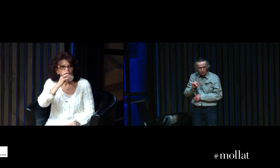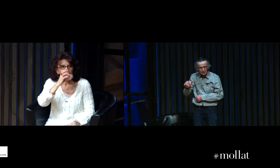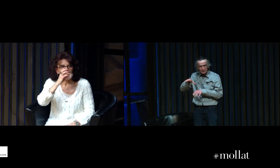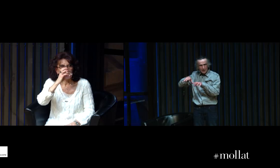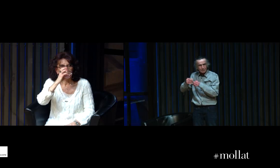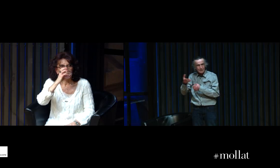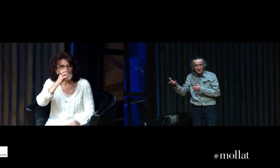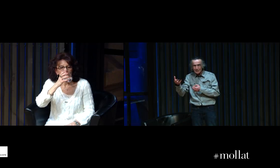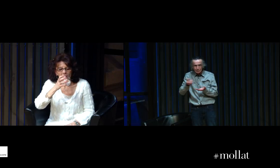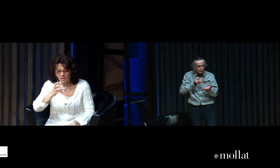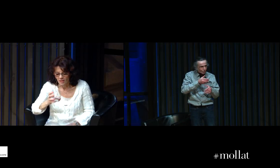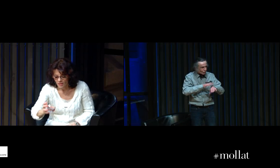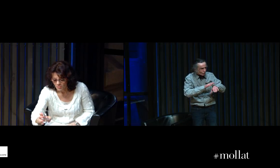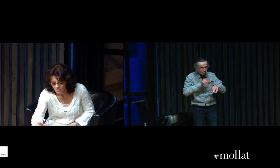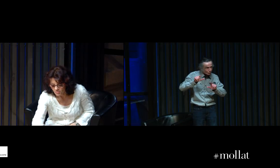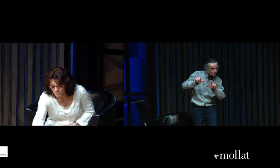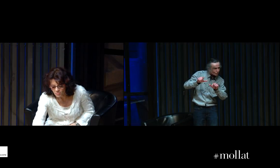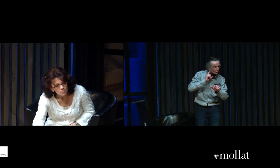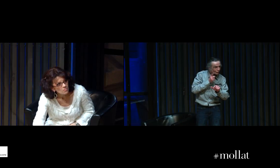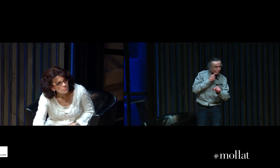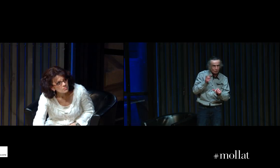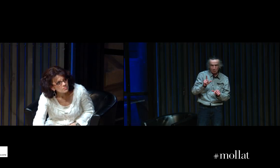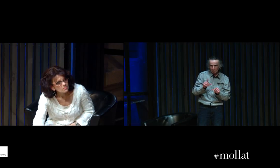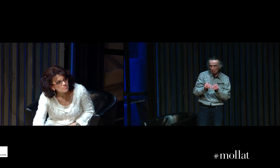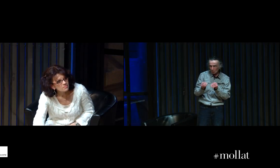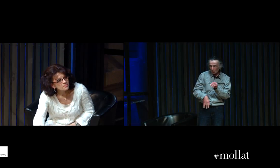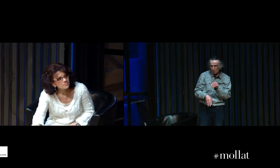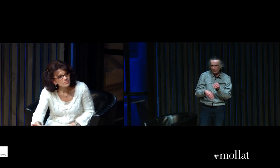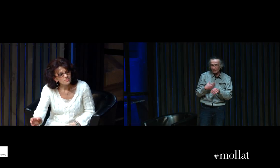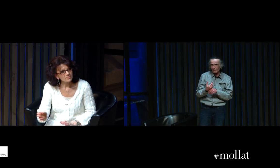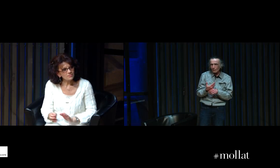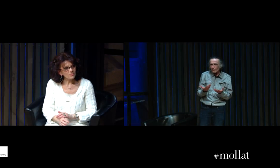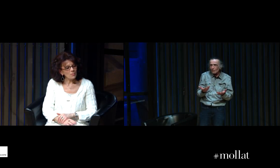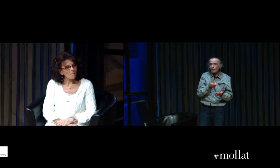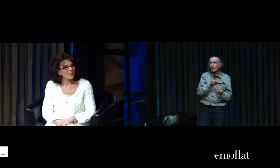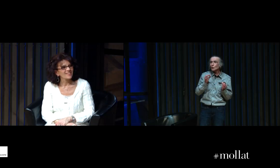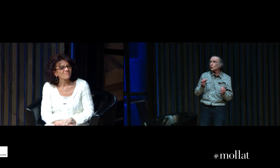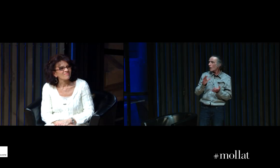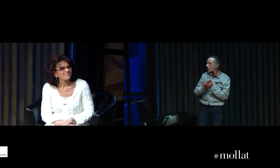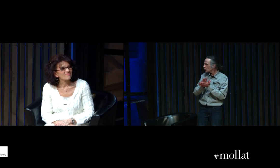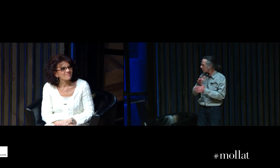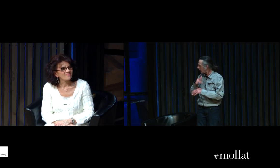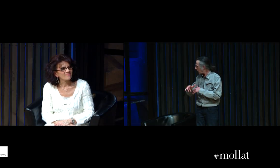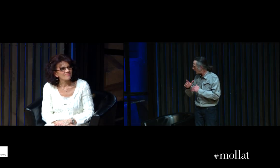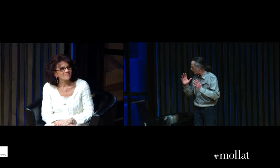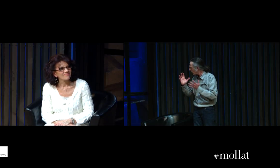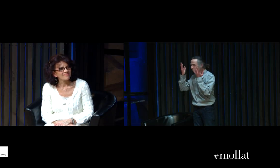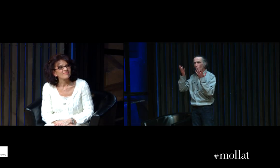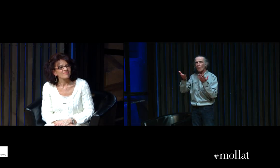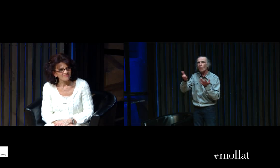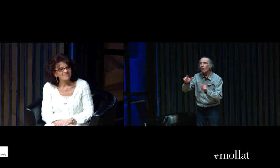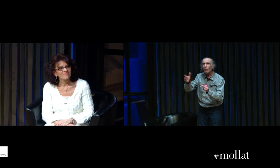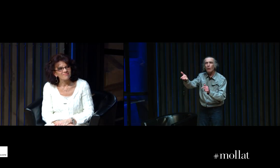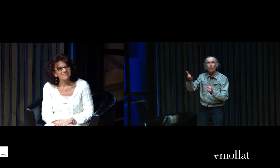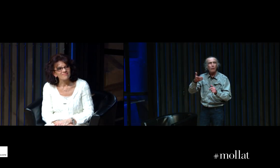eu connaissance. On lui a jamais dit qu'il y avait une famille de sourds juste à côté. Ils lui ont passé cette information. Il